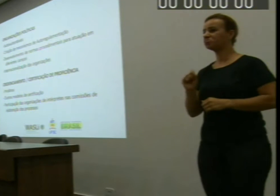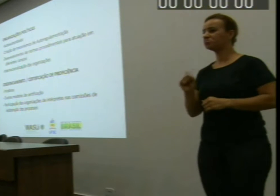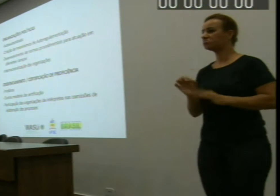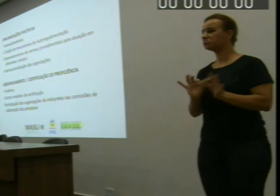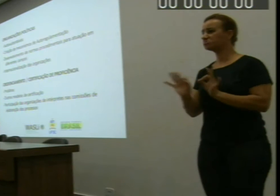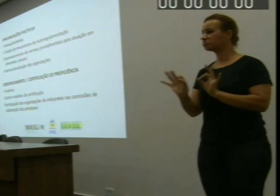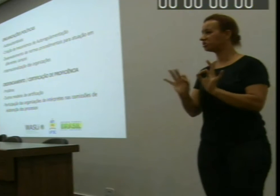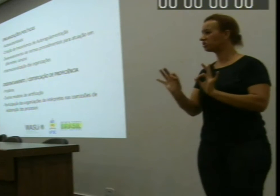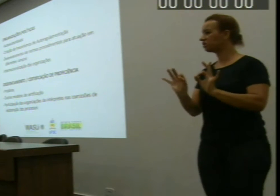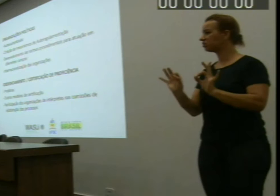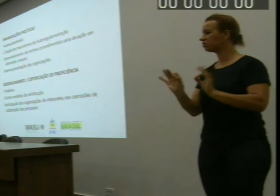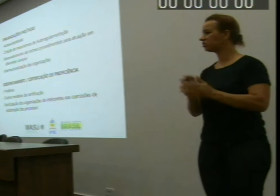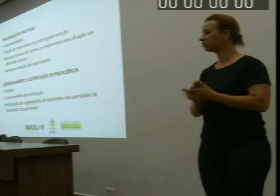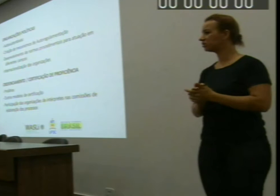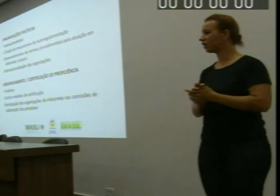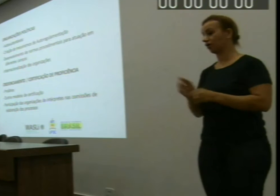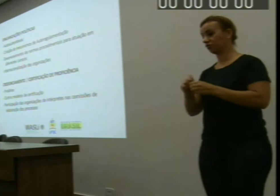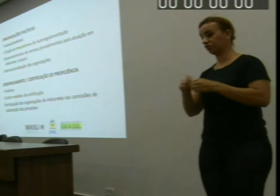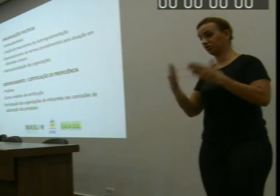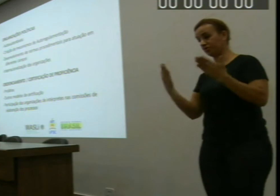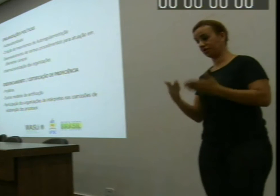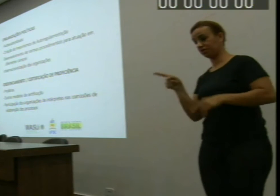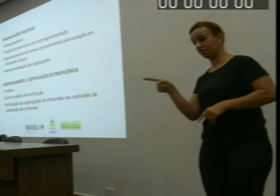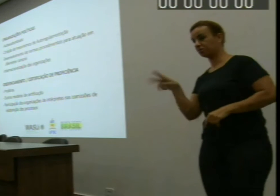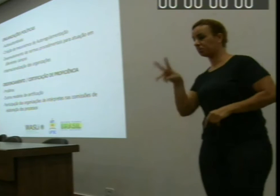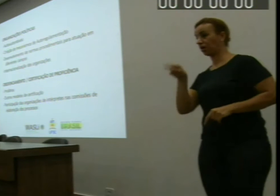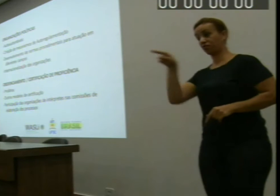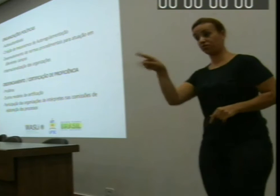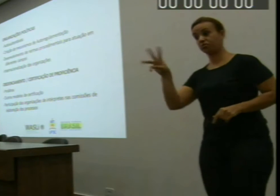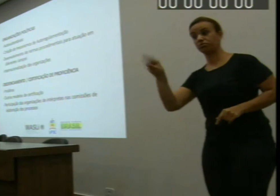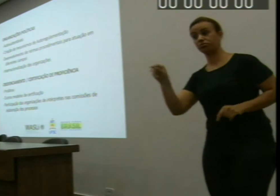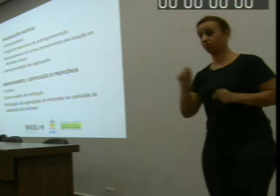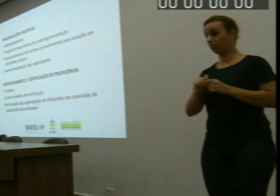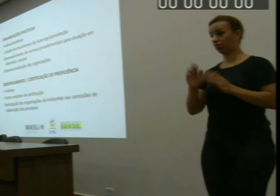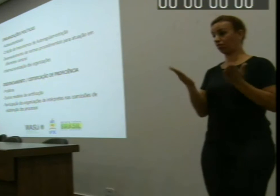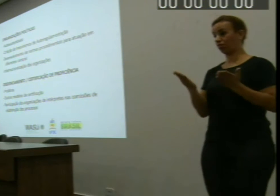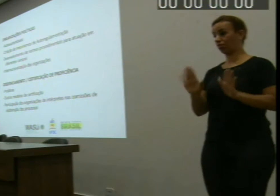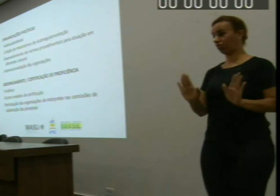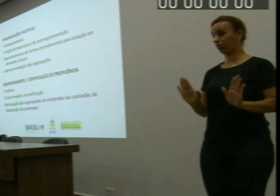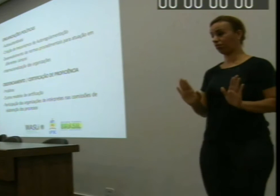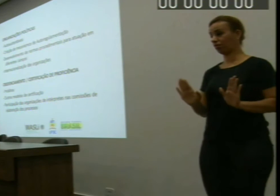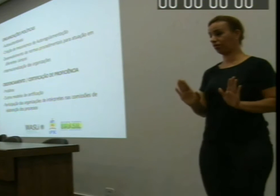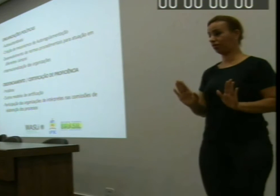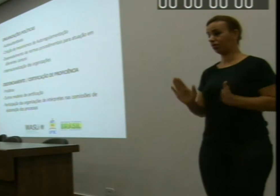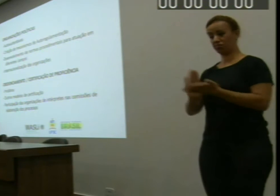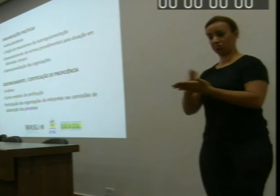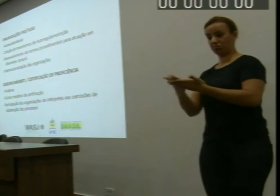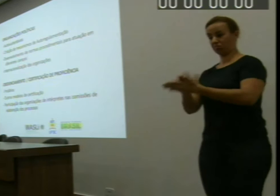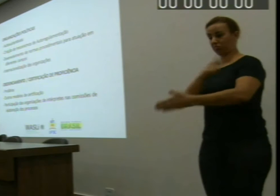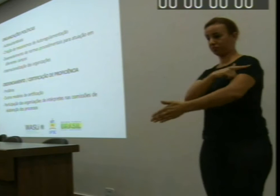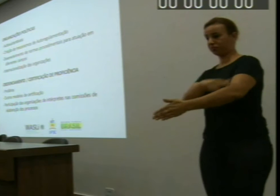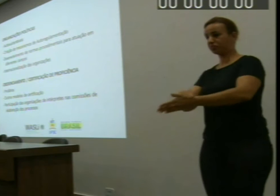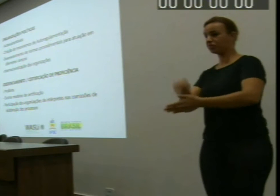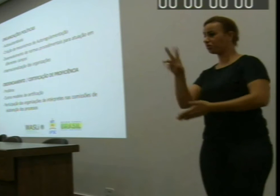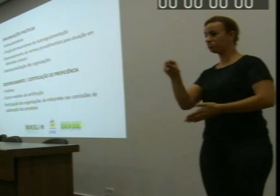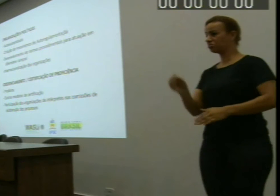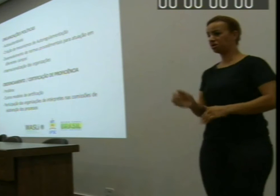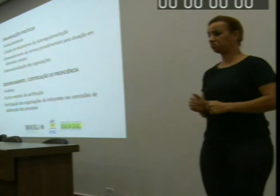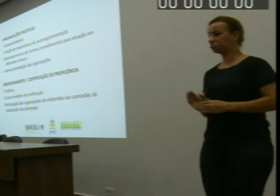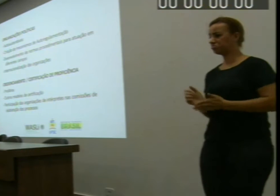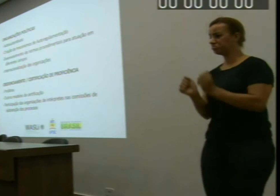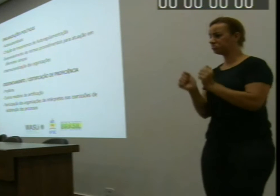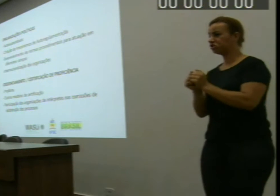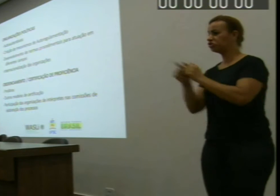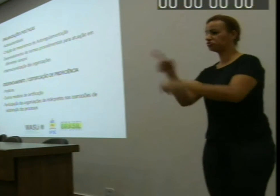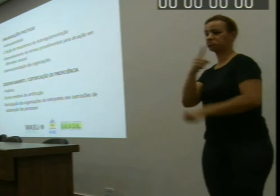você faz isso mas você não faz aquilo para aquele outro tipo de serviço Como por exemplo o intérprete educacional não tem que acompanhar um aluno do ensino